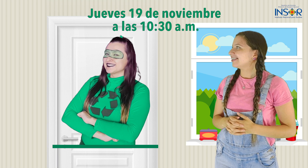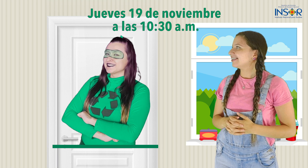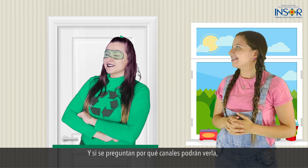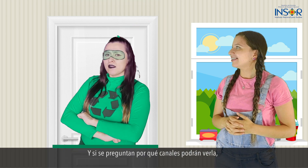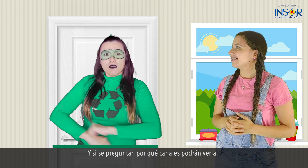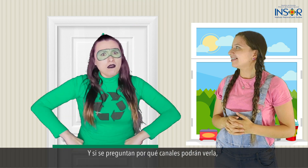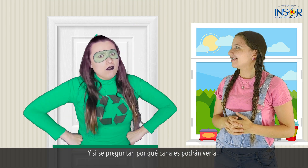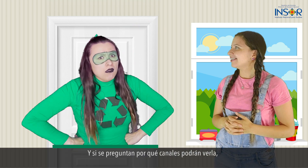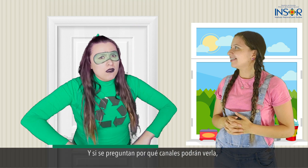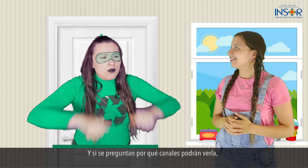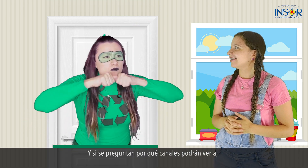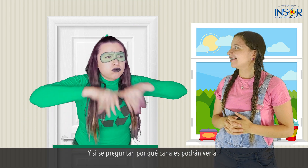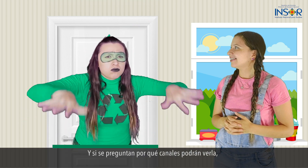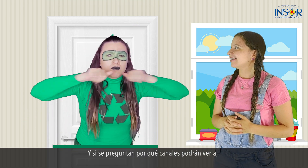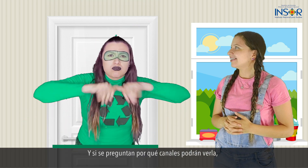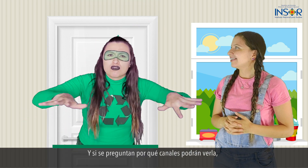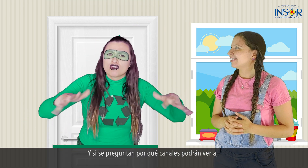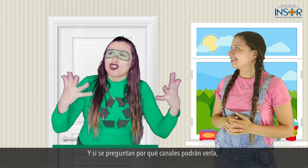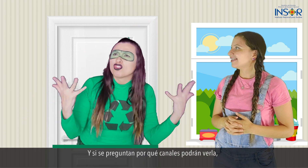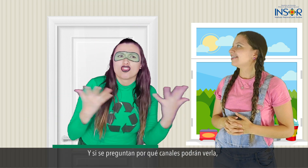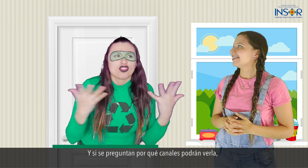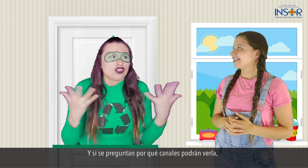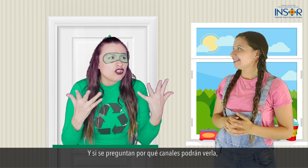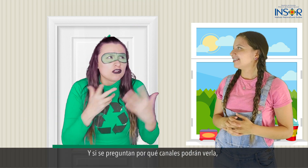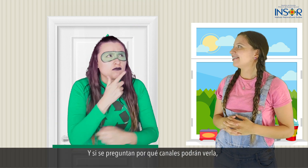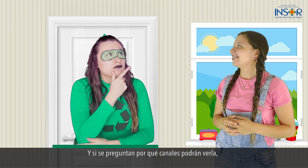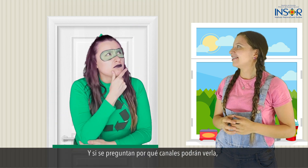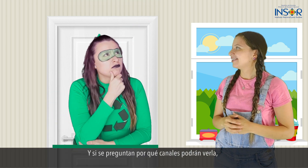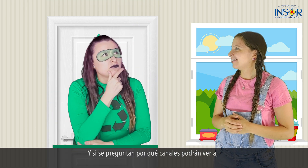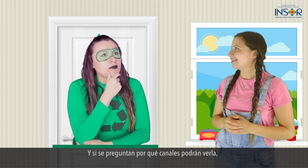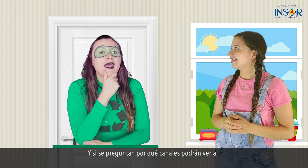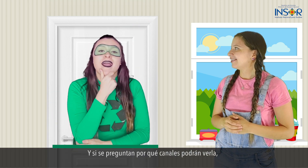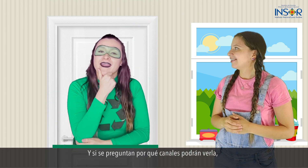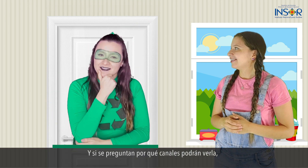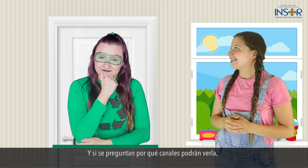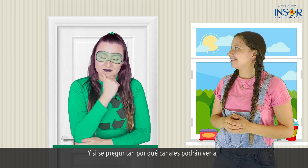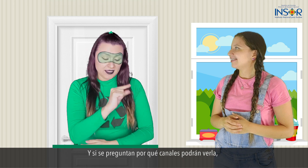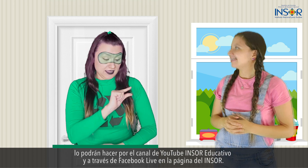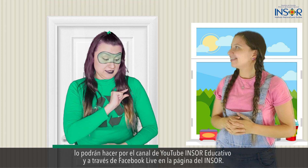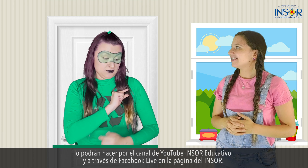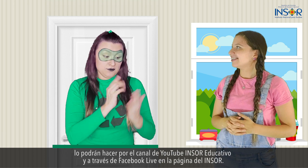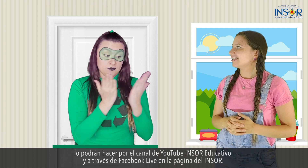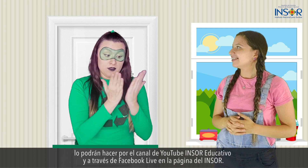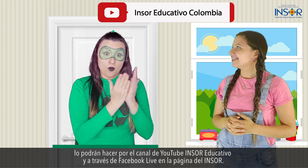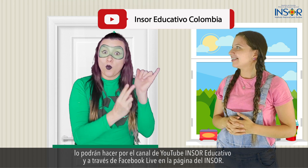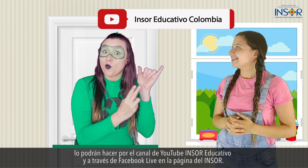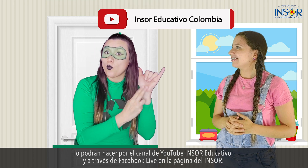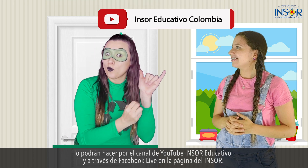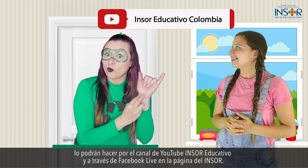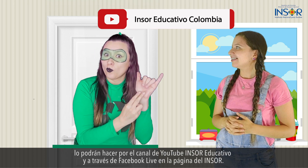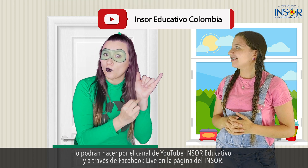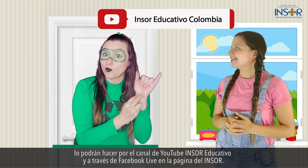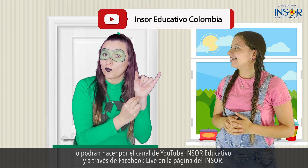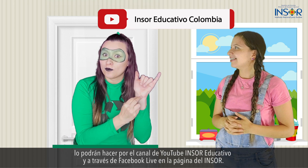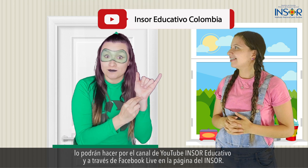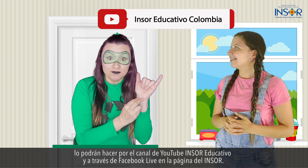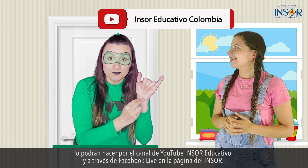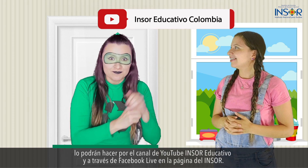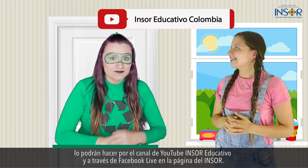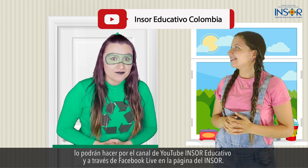Y si se preguntan por qué canales podrán verla, lo podrán hacer por el canal de YouTube Insor